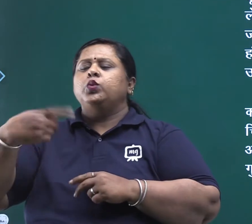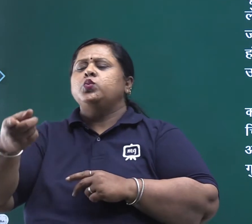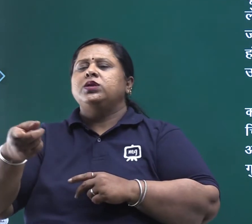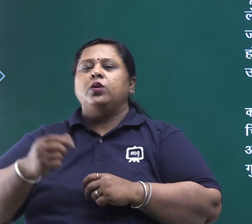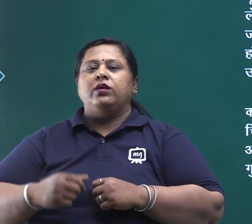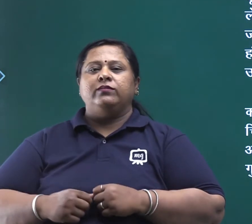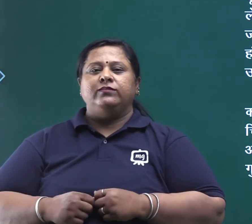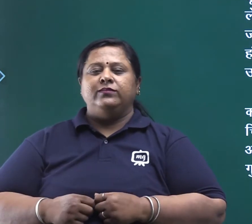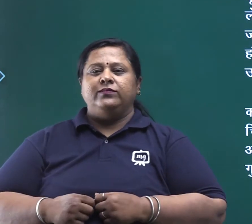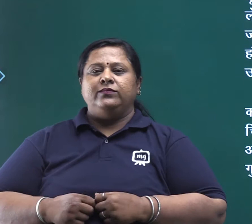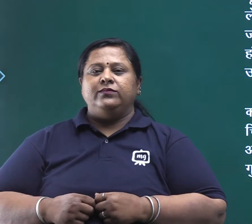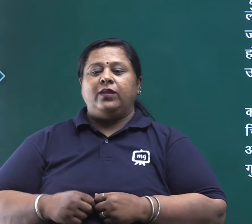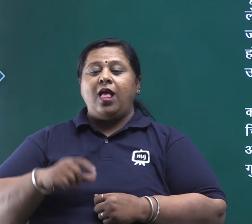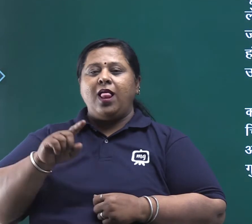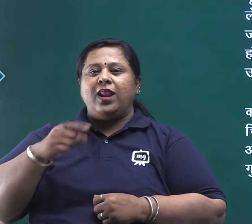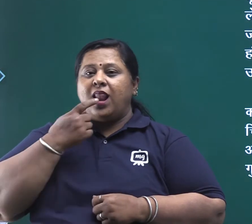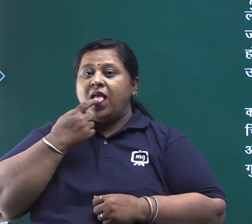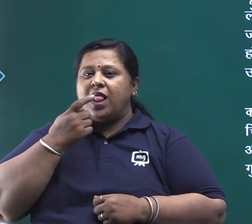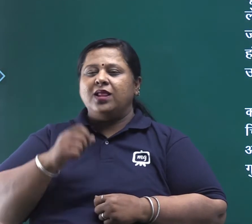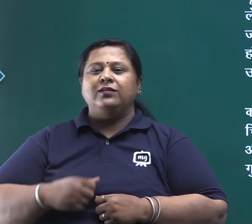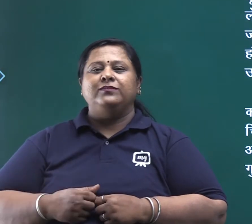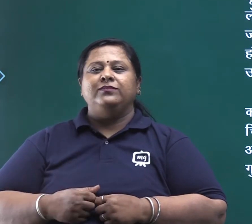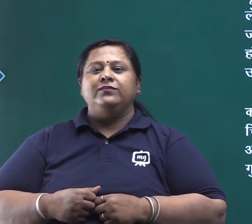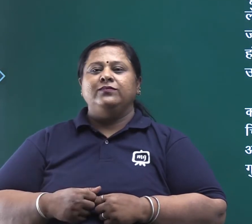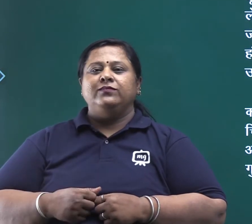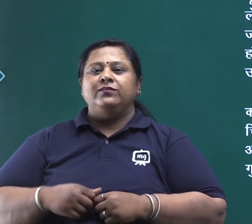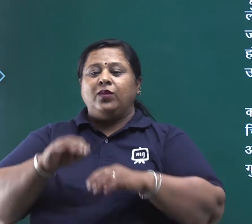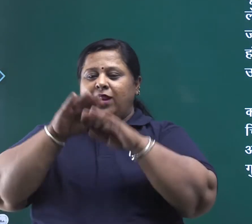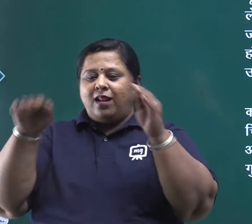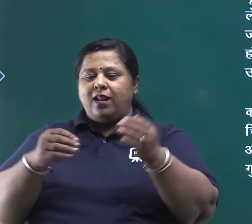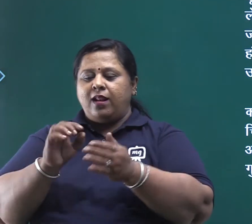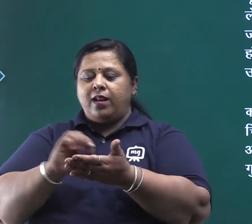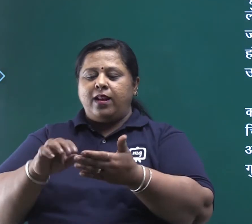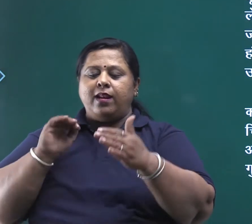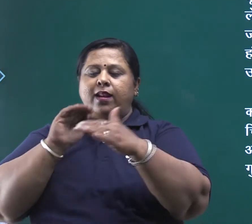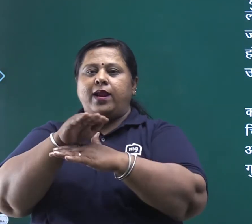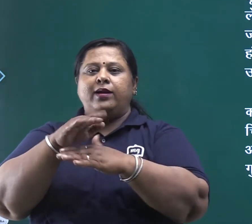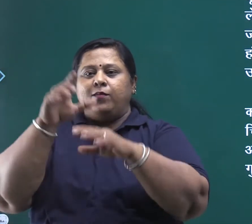दूसरी ओर एक लाल लेटर बॉक्स भी था।